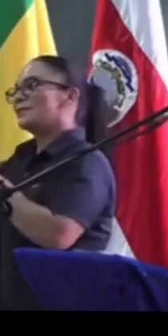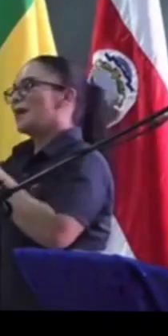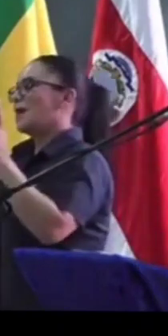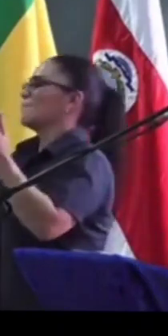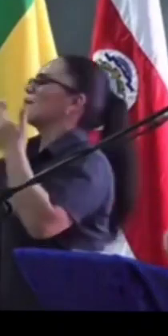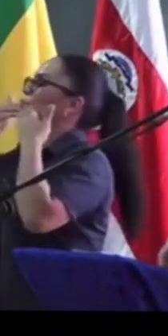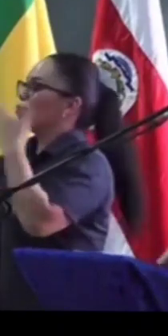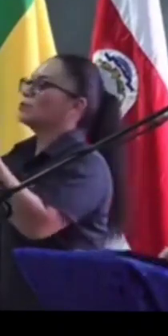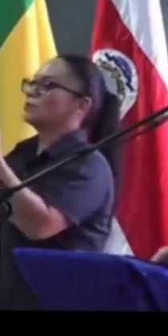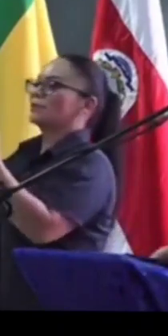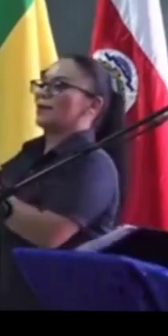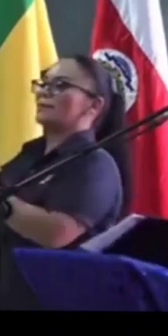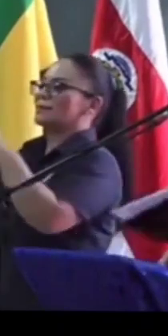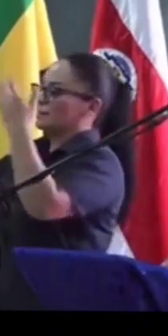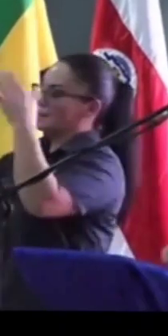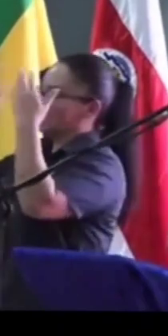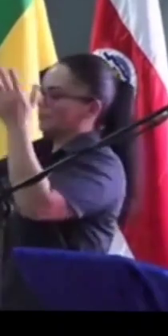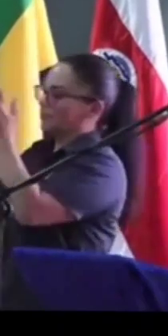Gracias